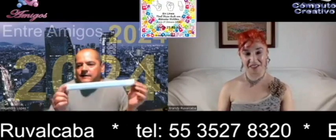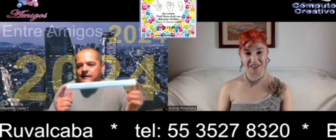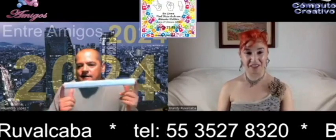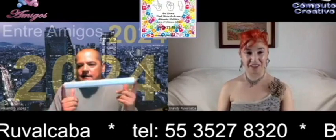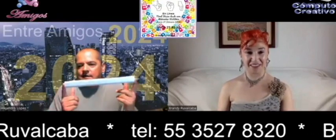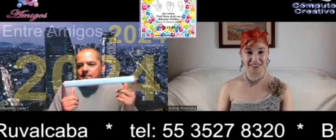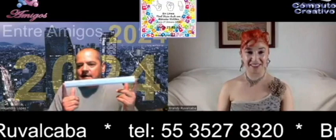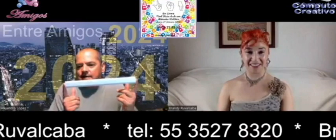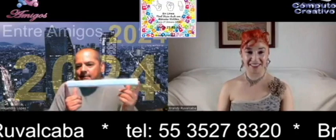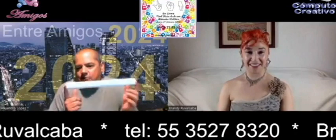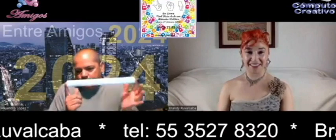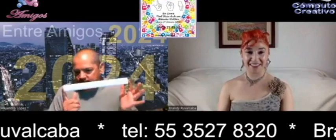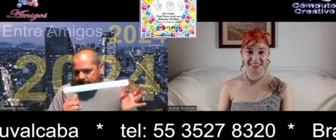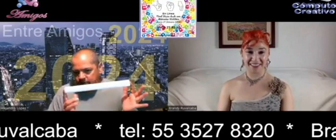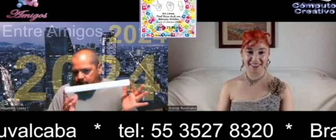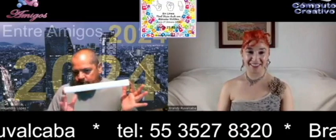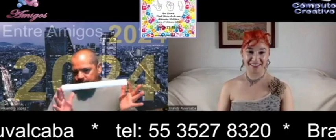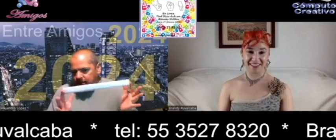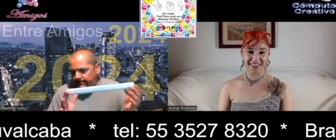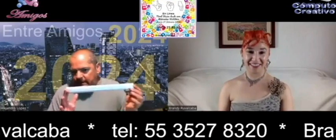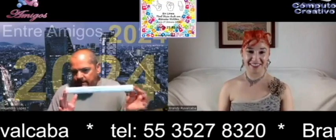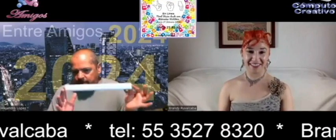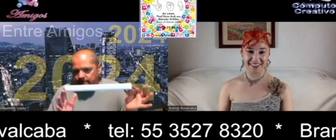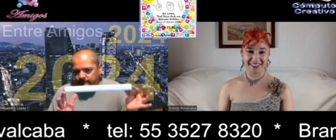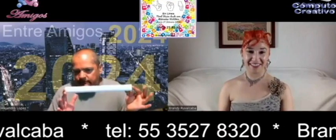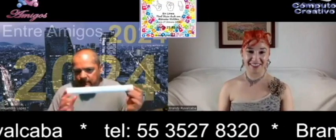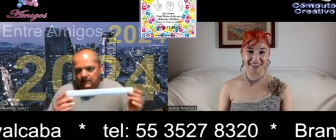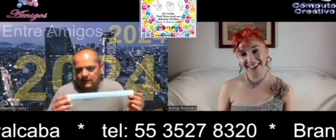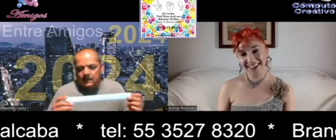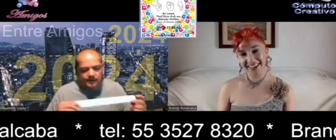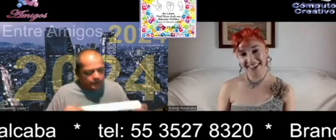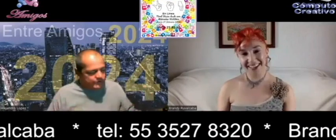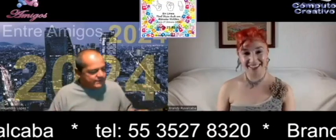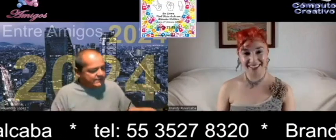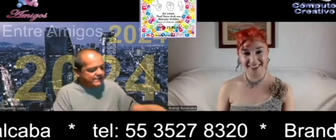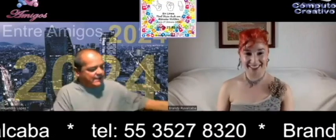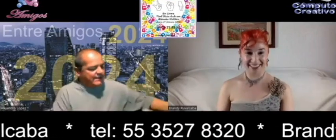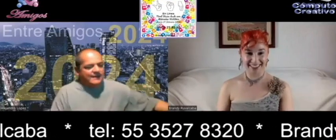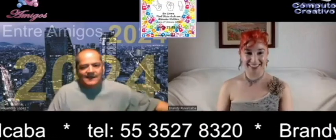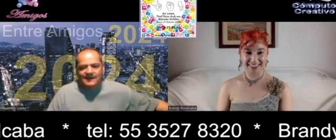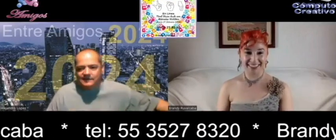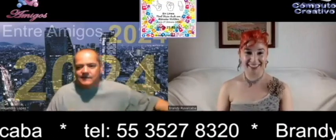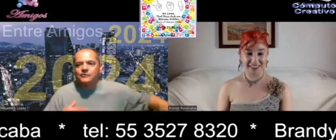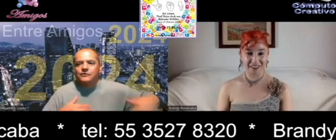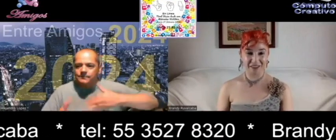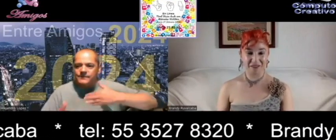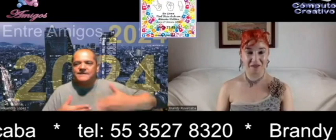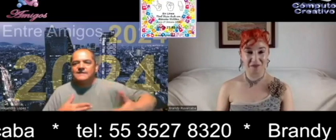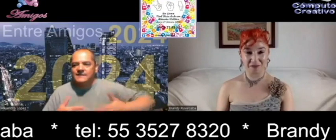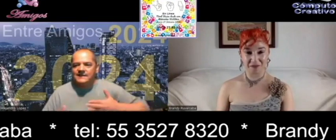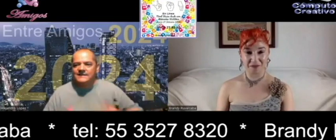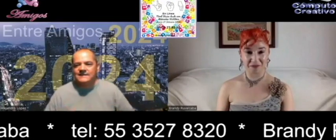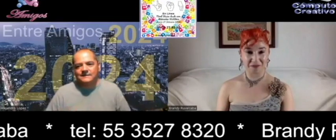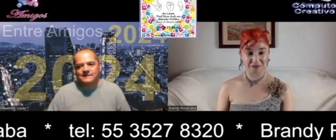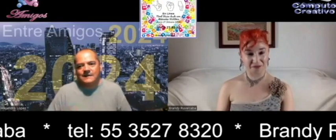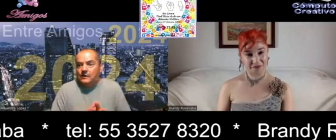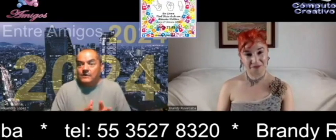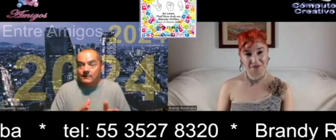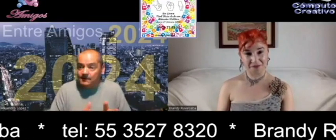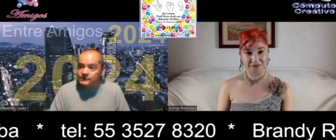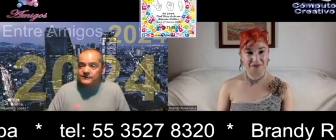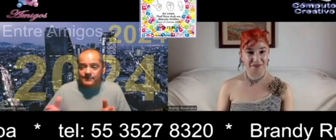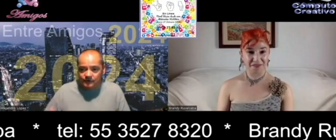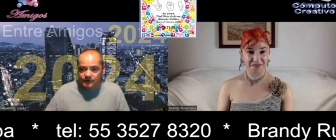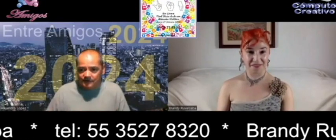sé, medímetro, por decir una palabra, ¿no? Ajá. Entonces, y ahí es de donde empiezas de que dices, ¿sabes qué?